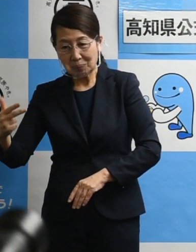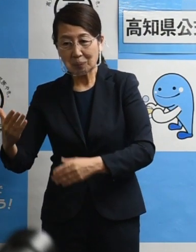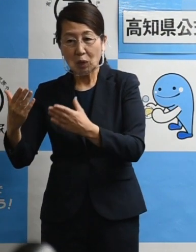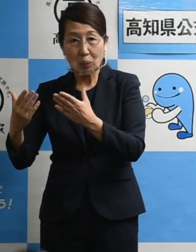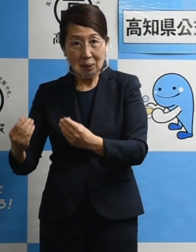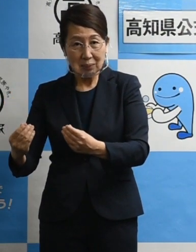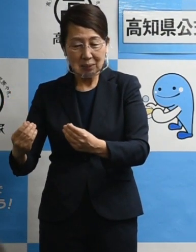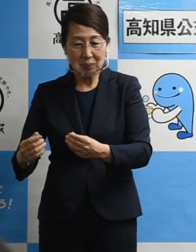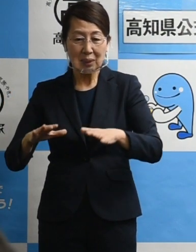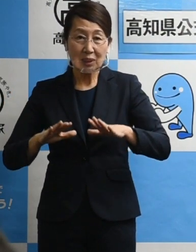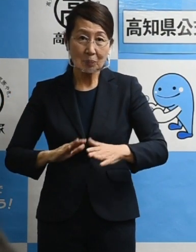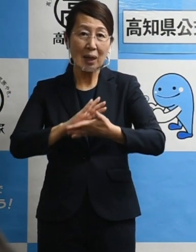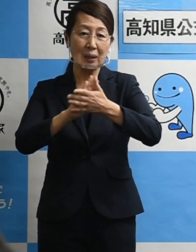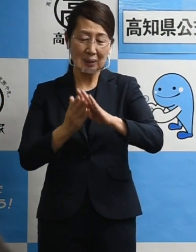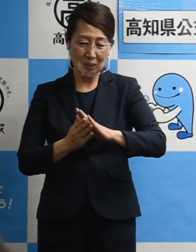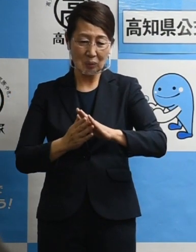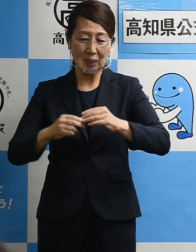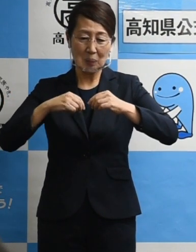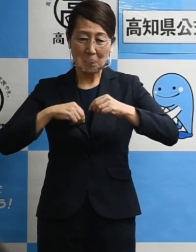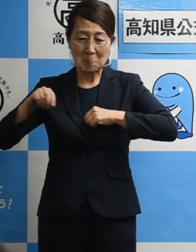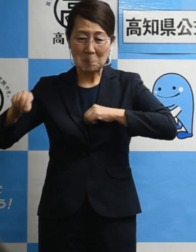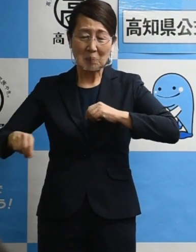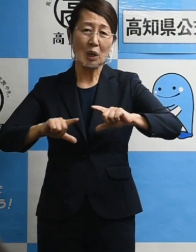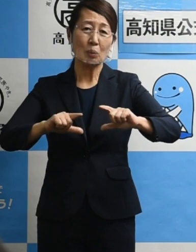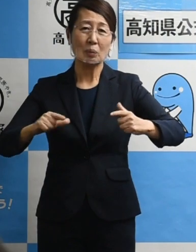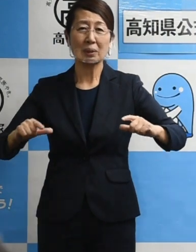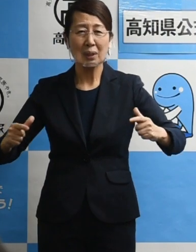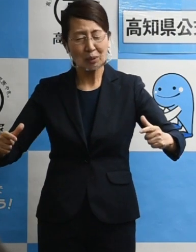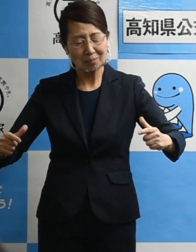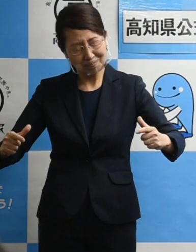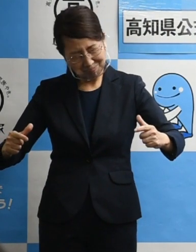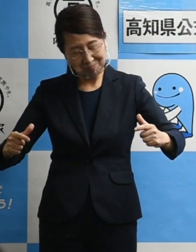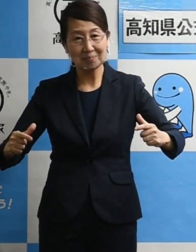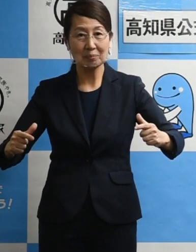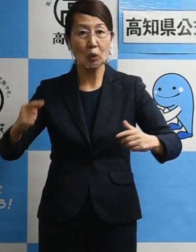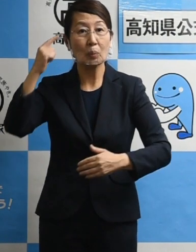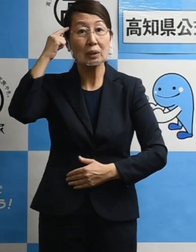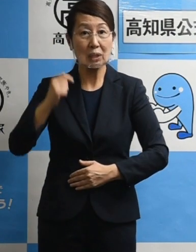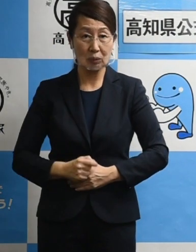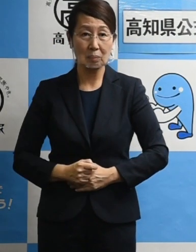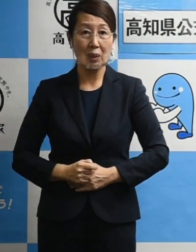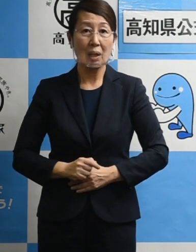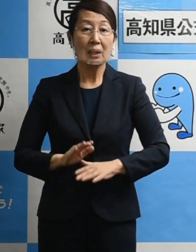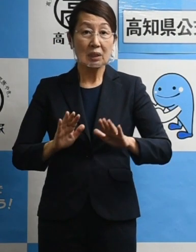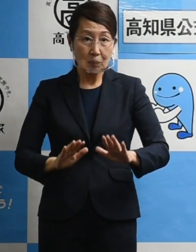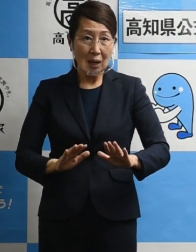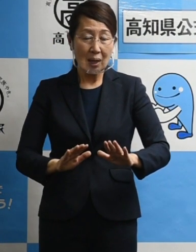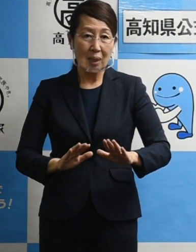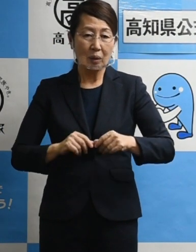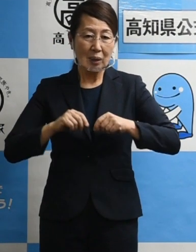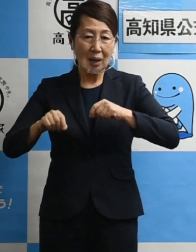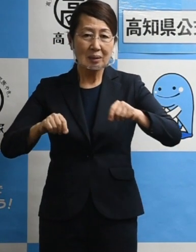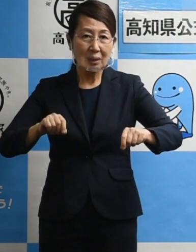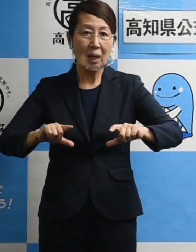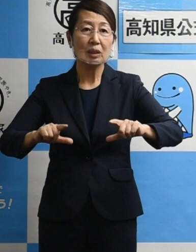大ということに結びついたのではないかという思いも持っております。その意味では状況は大きく変わっております。高